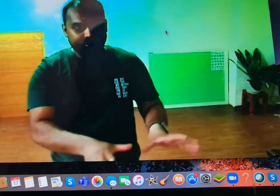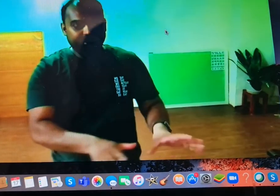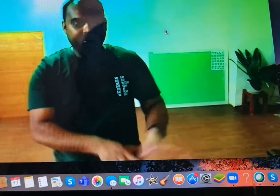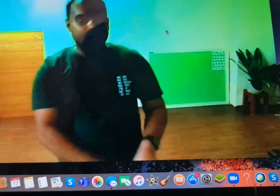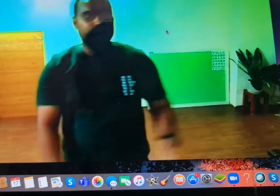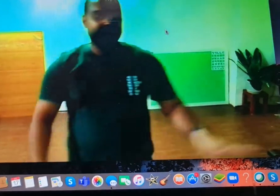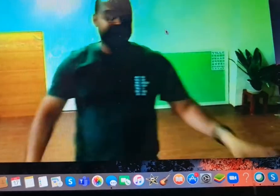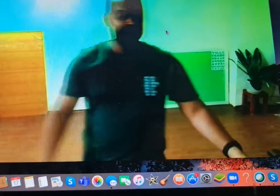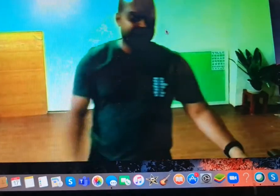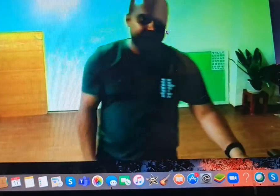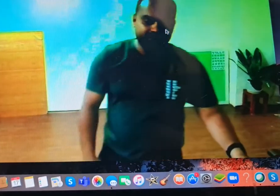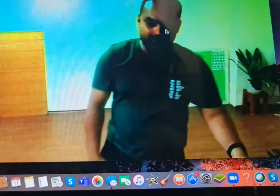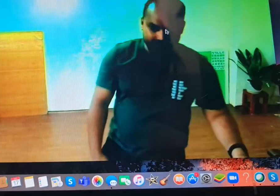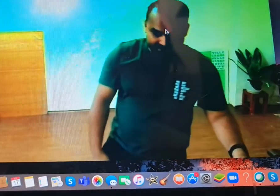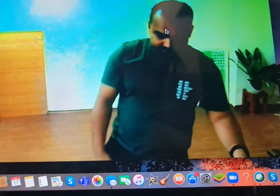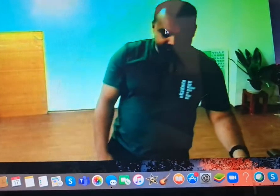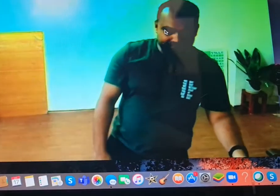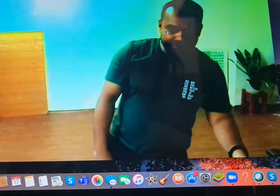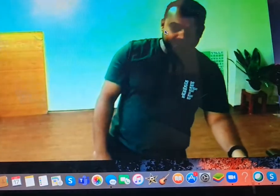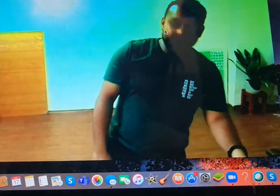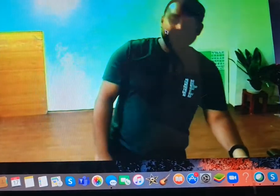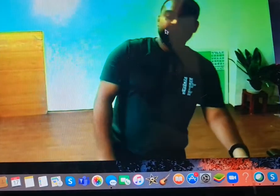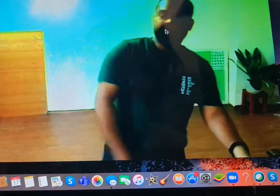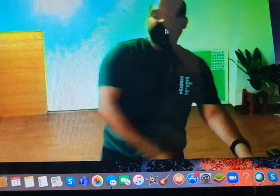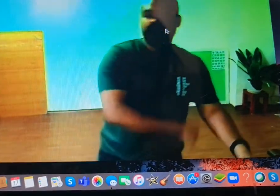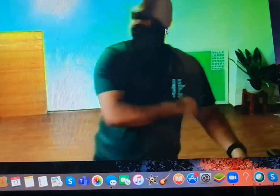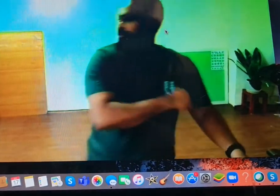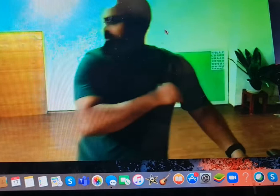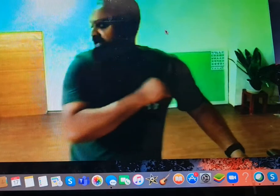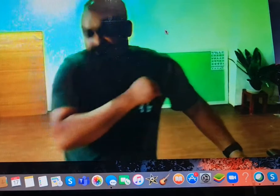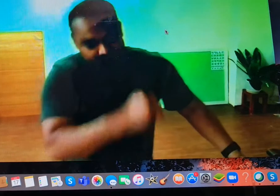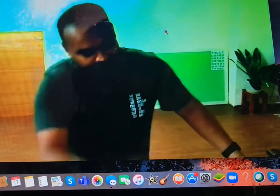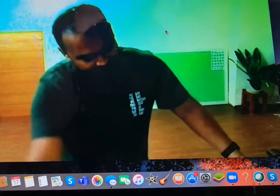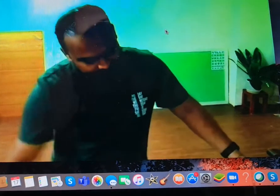एक होती है मसाज हम भैंस से करते हैं जिसको हम बोलते हैं चौटी उलझन।